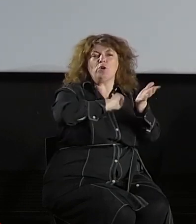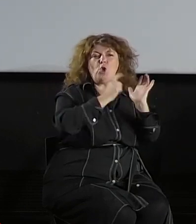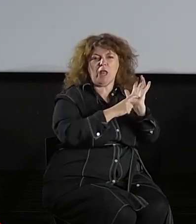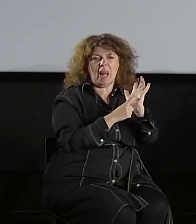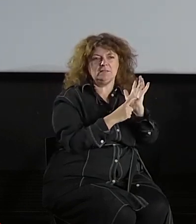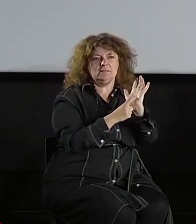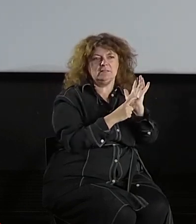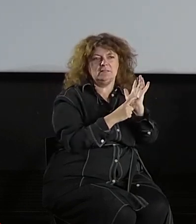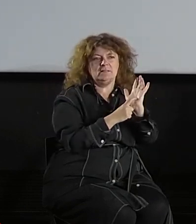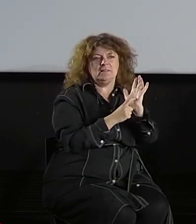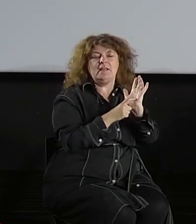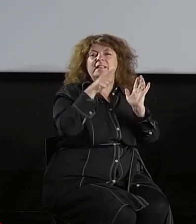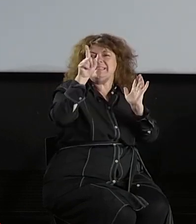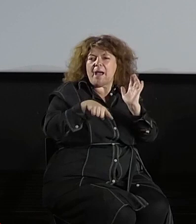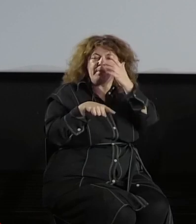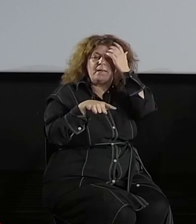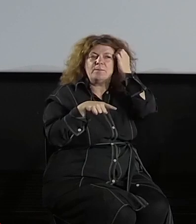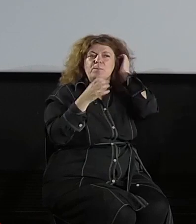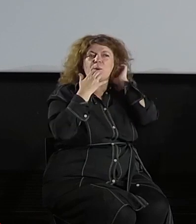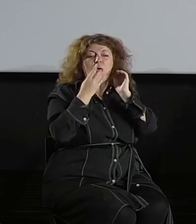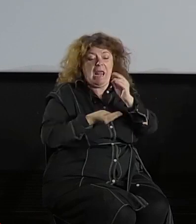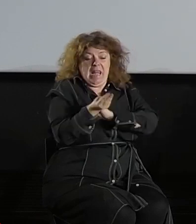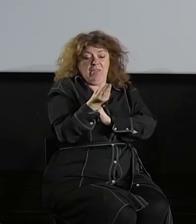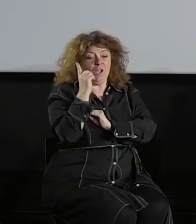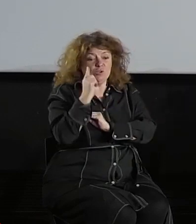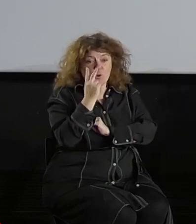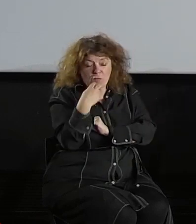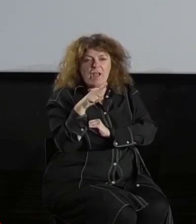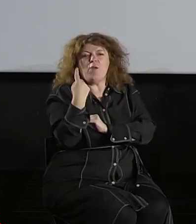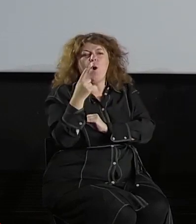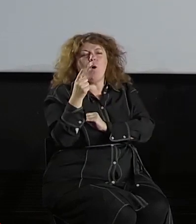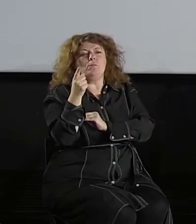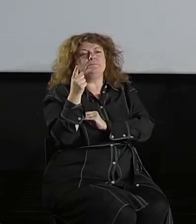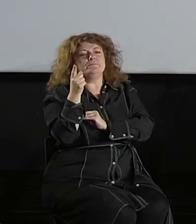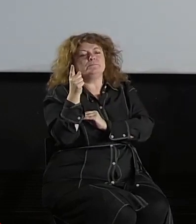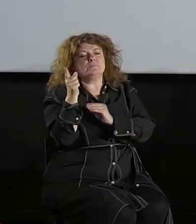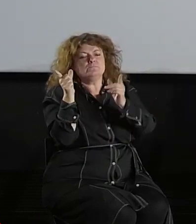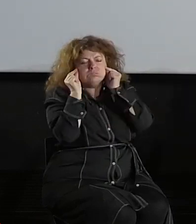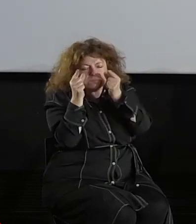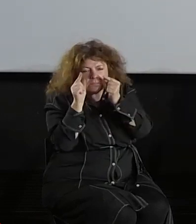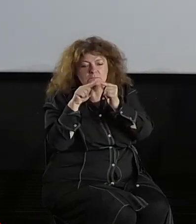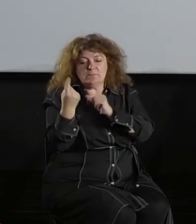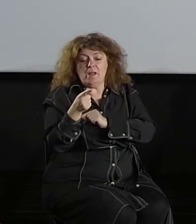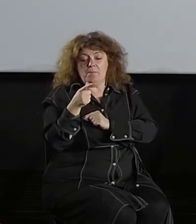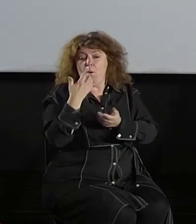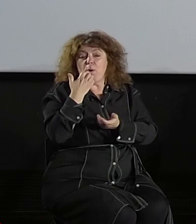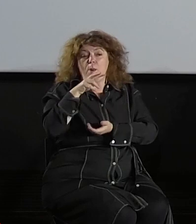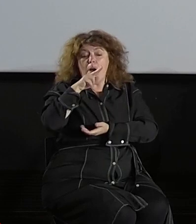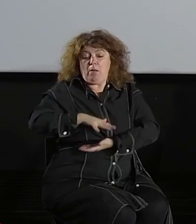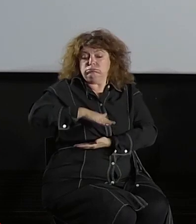que también hay mucha diferencia es diferente que nazca sordociego que se quede sordociego postlocutiva prender a hablar es diferente que un